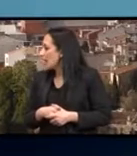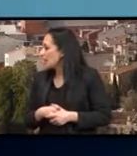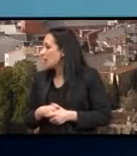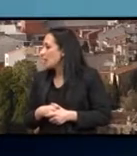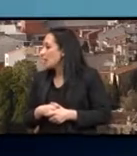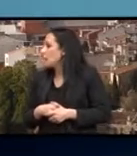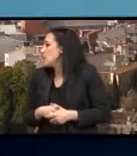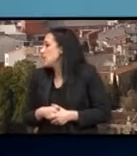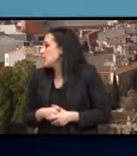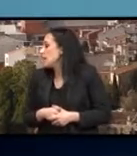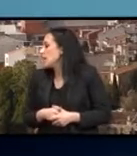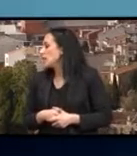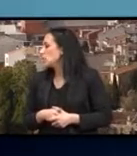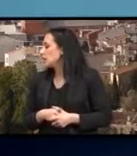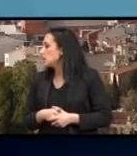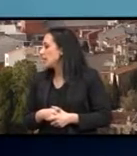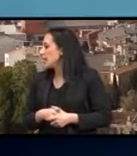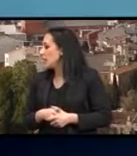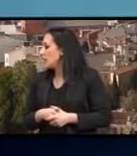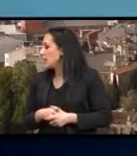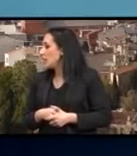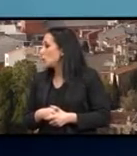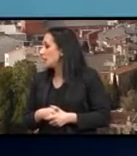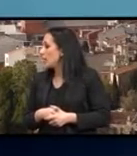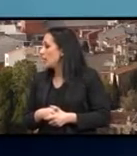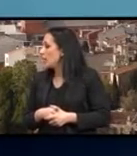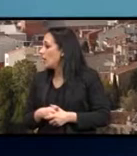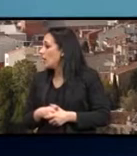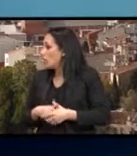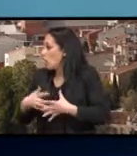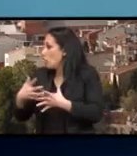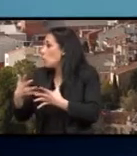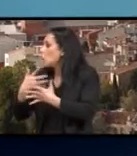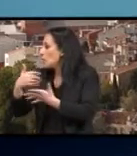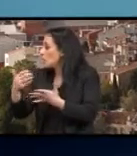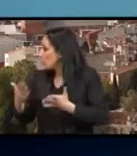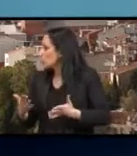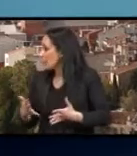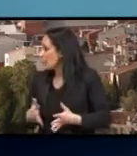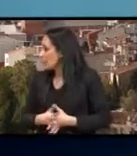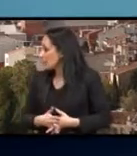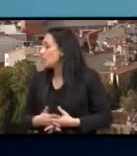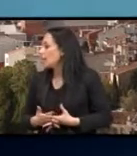comprar carn, la manera en què nosaltres demanem el poder, com volem